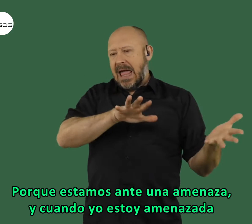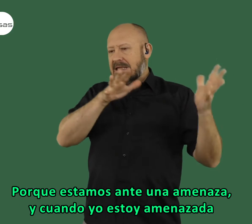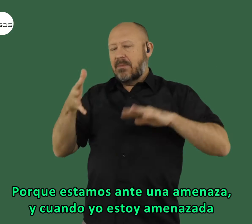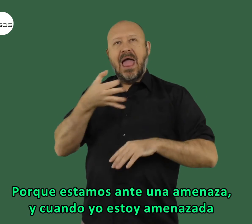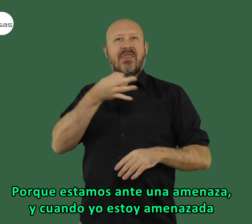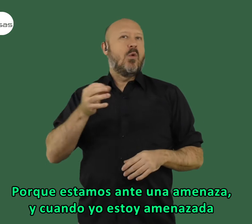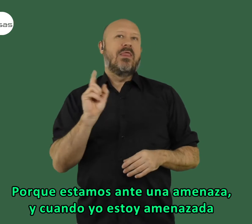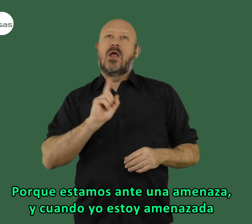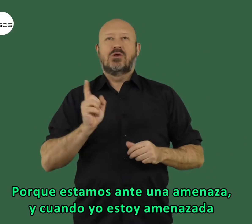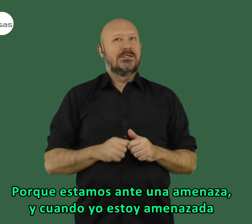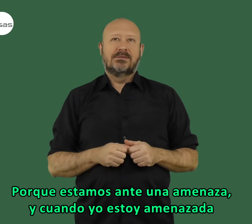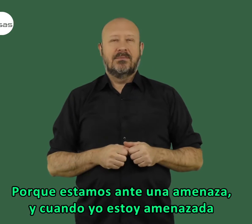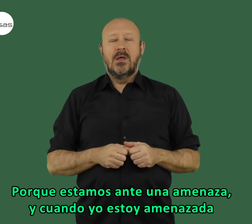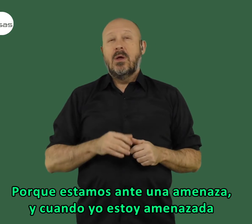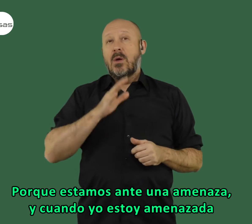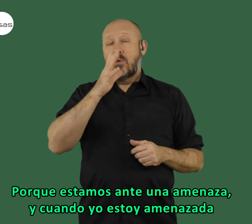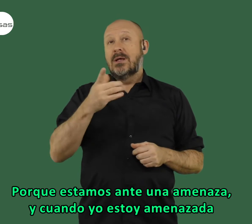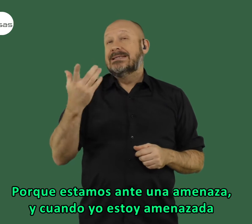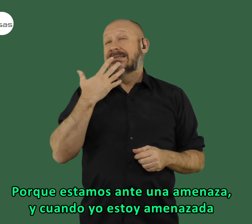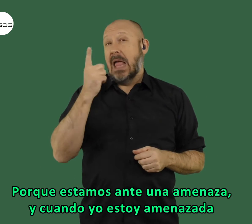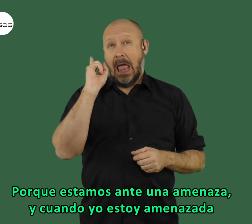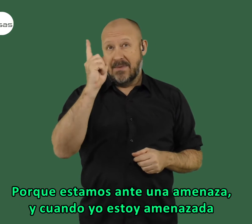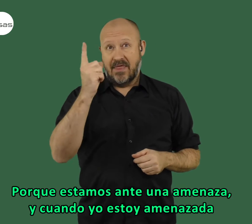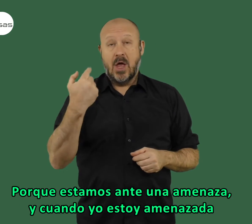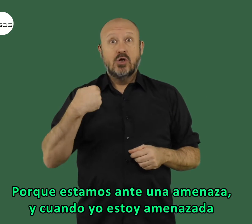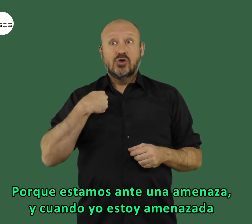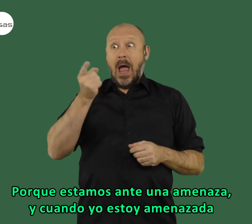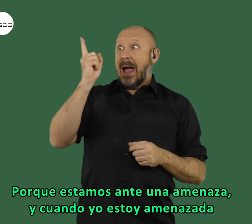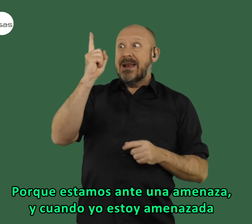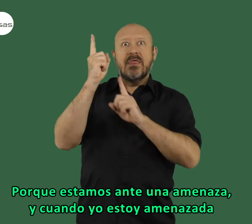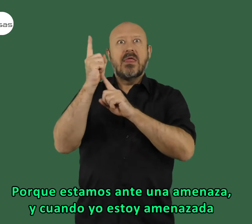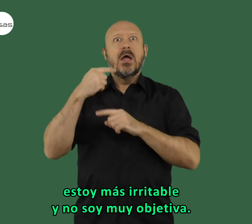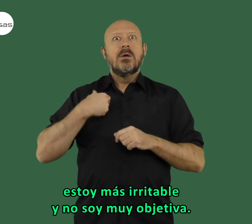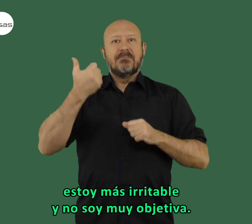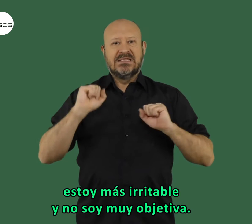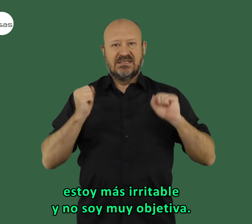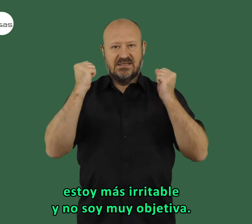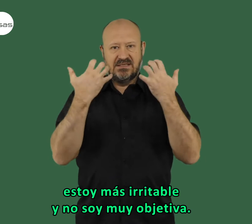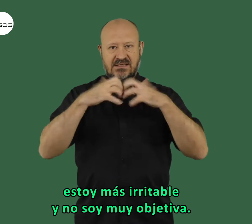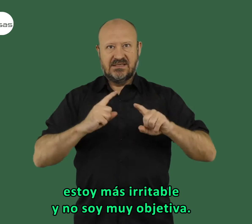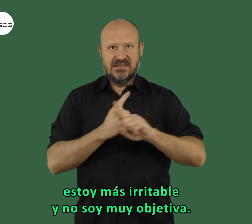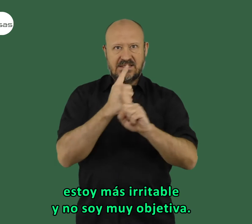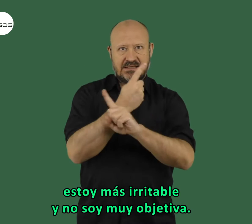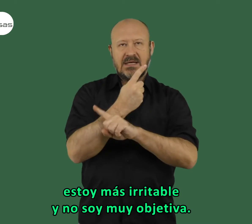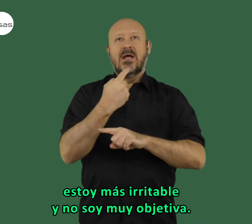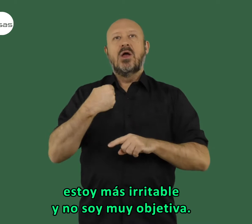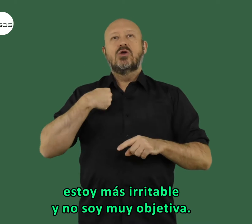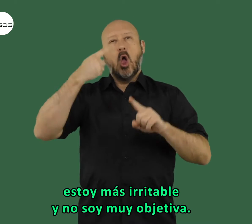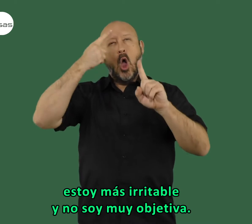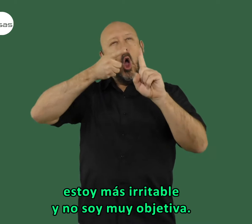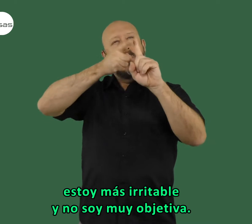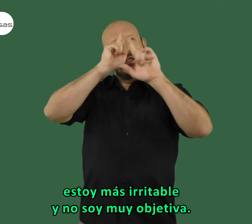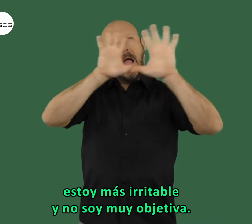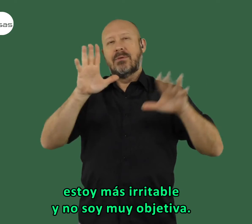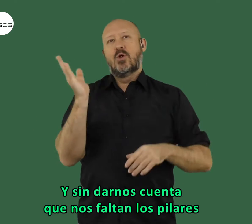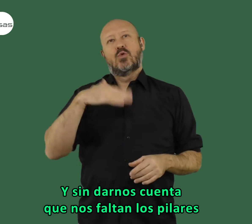realidad, porque estamos pues ante una amenaza. Y cuando yo estoy amenazada, estoy más irritable y pues no soy